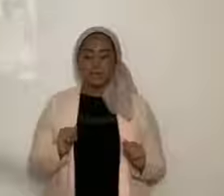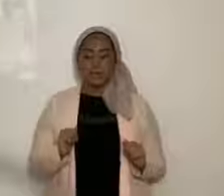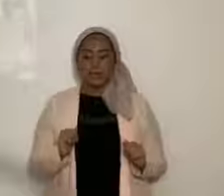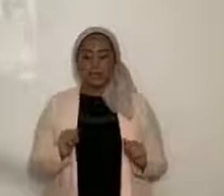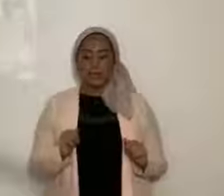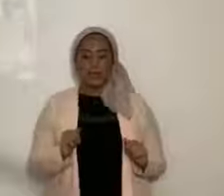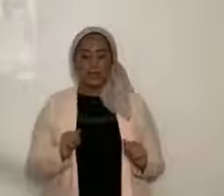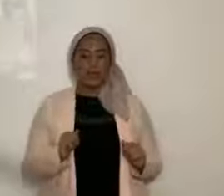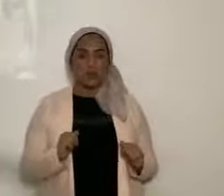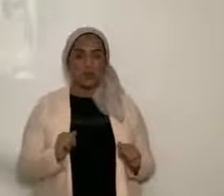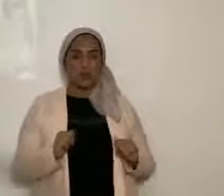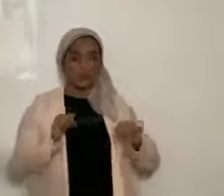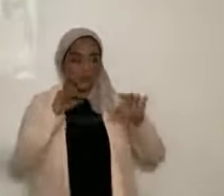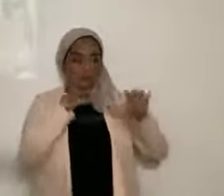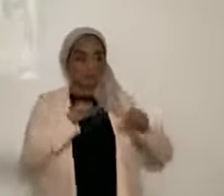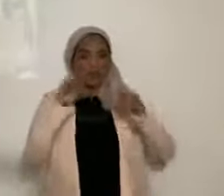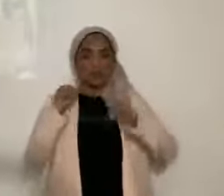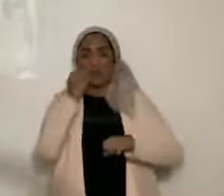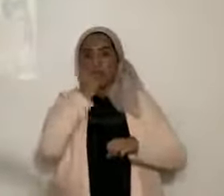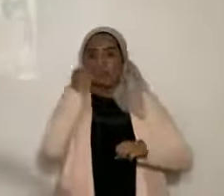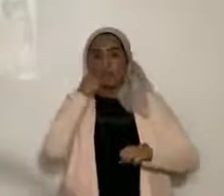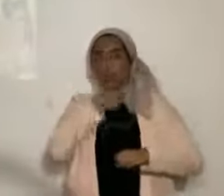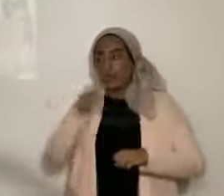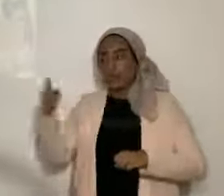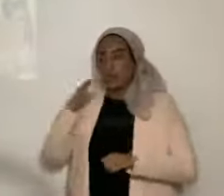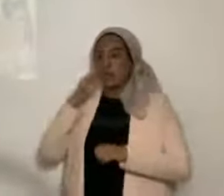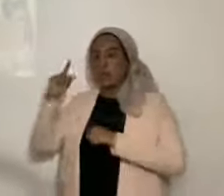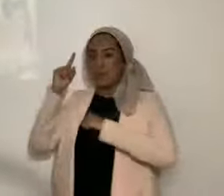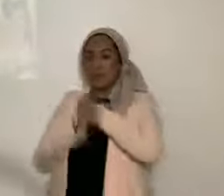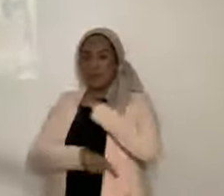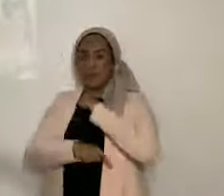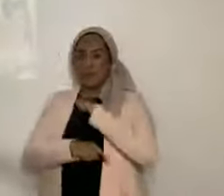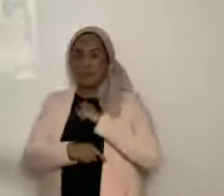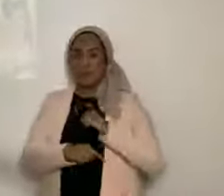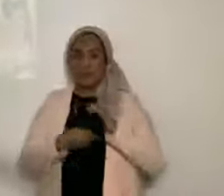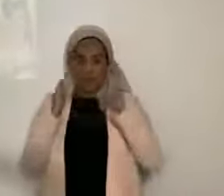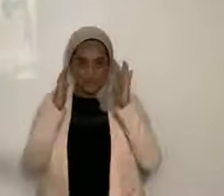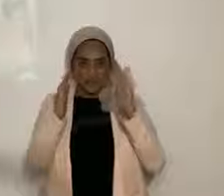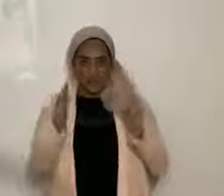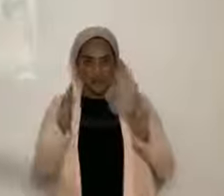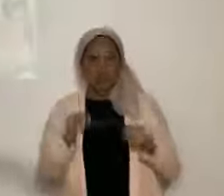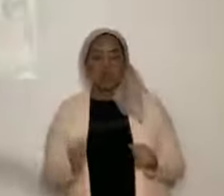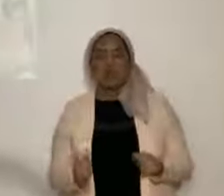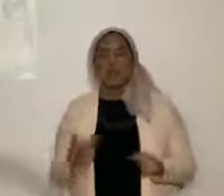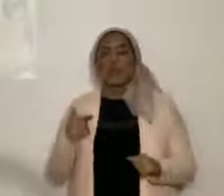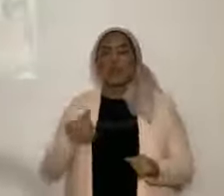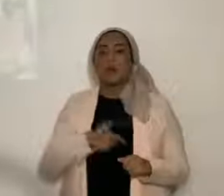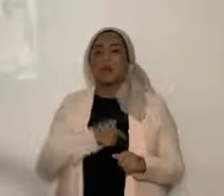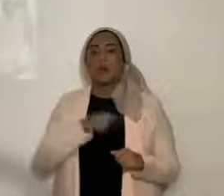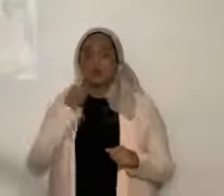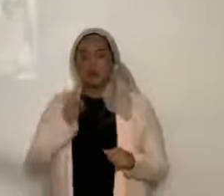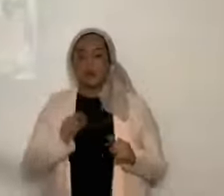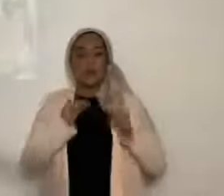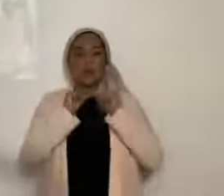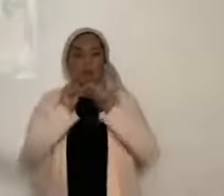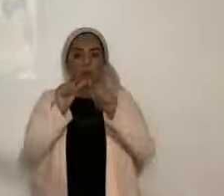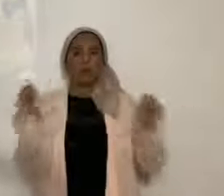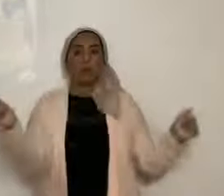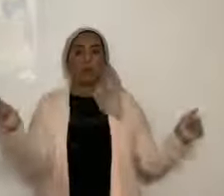Mientras que los perseguidores de Israel vendrá juicio. Escuchen muy bien. Estar siempre con